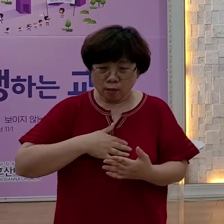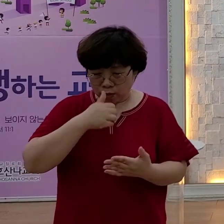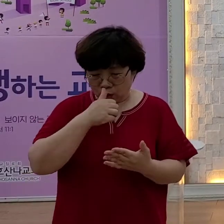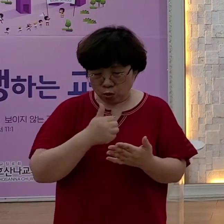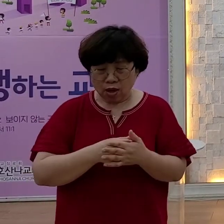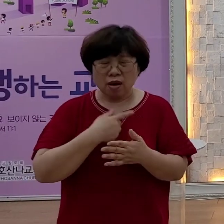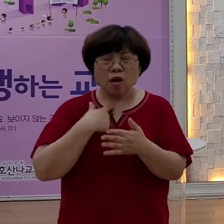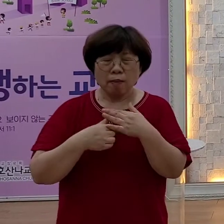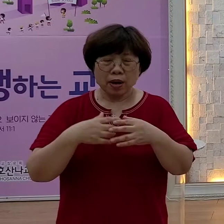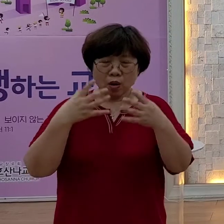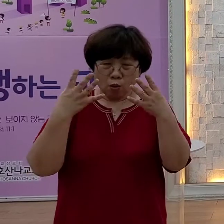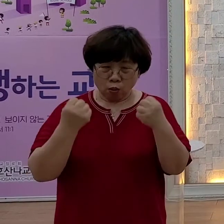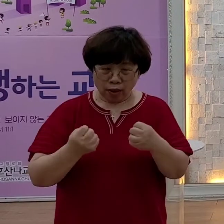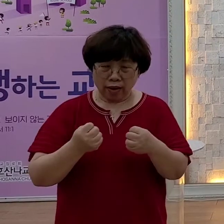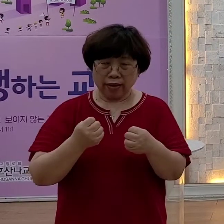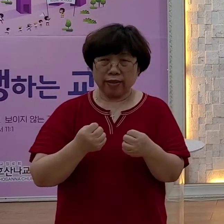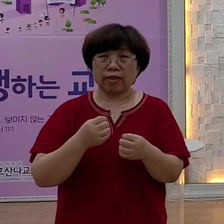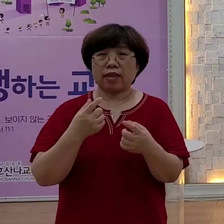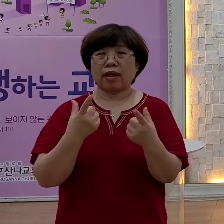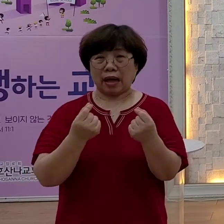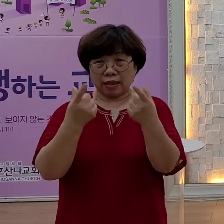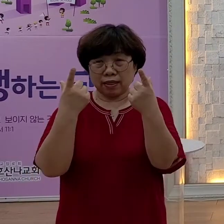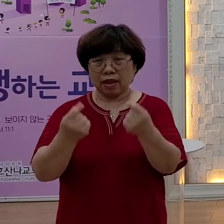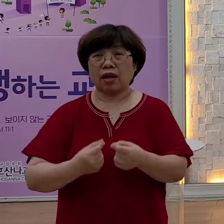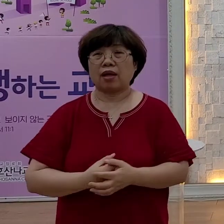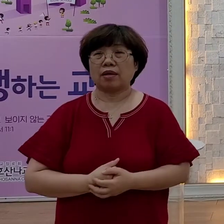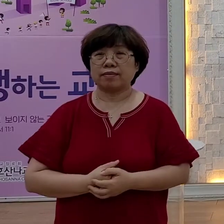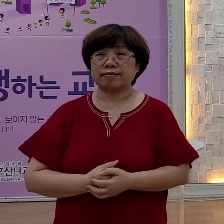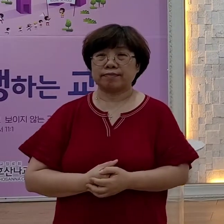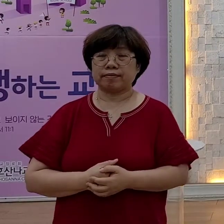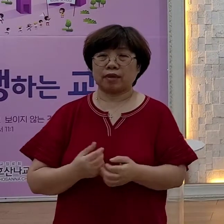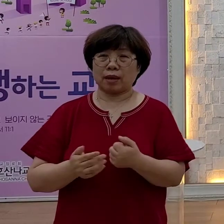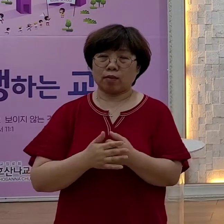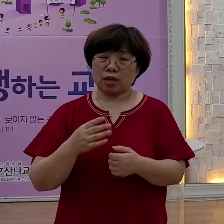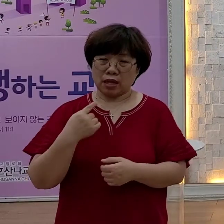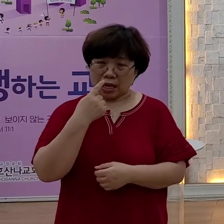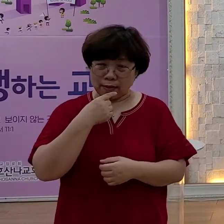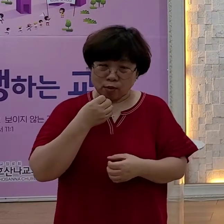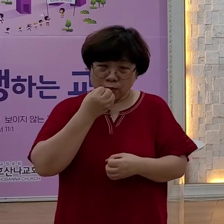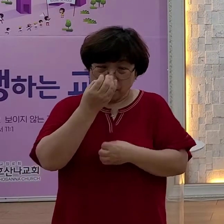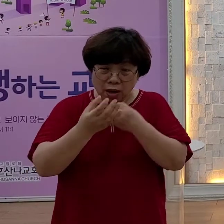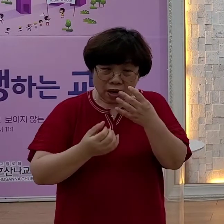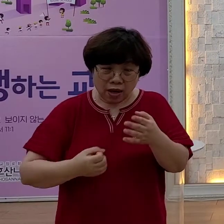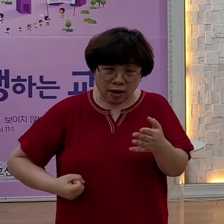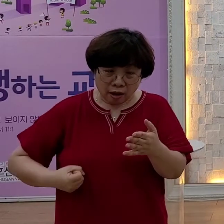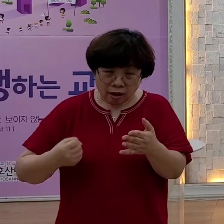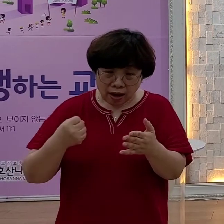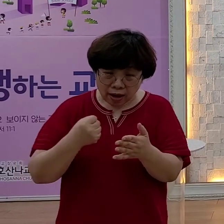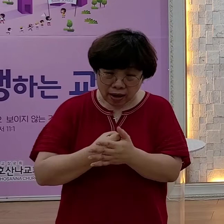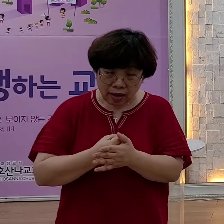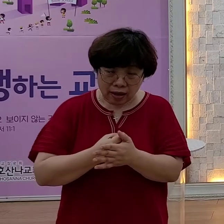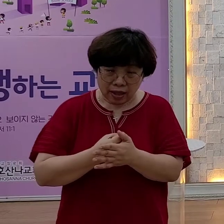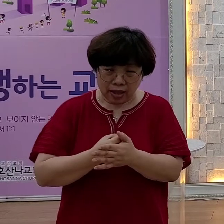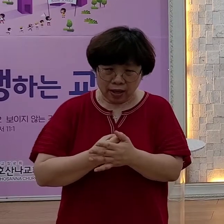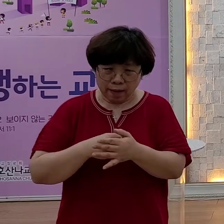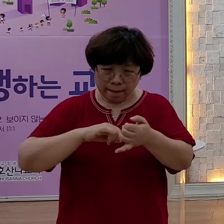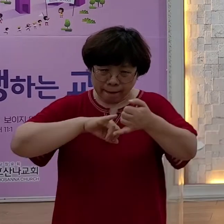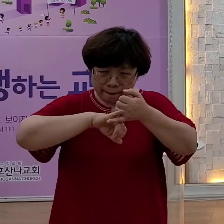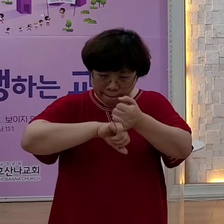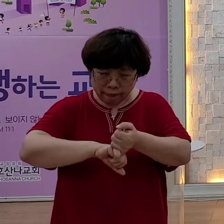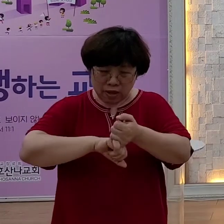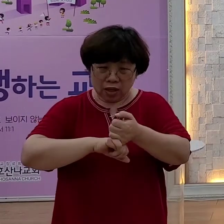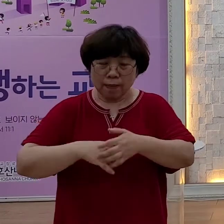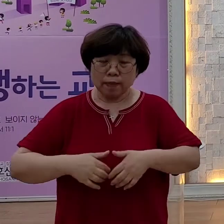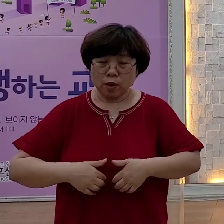말입니까? 그래서 우리가 이 마음의 결단과 입술로 내뱉은 이 모든 결단들을 반드시 지켜야 한다라는